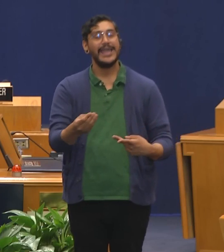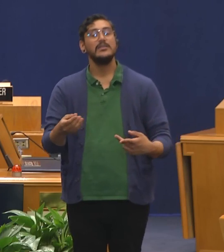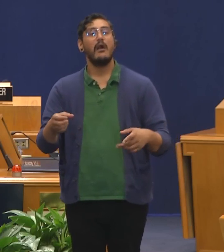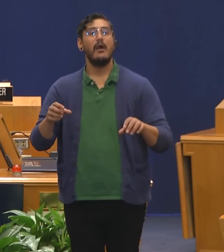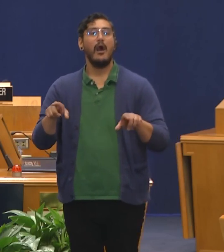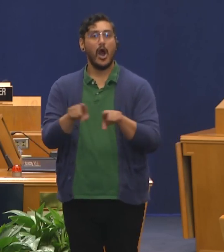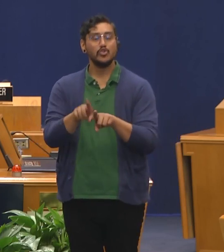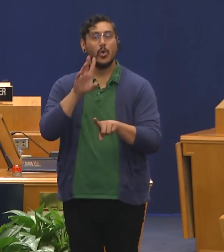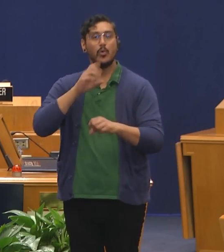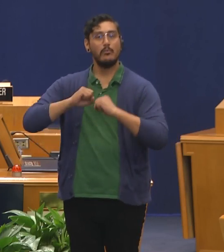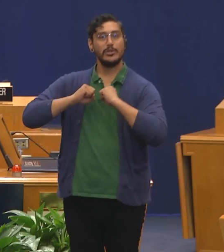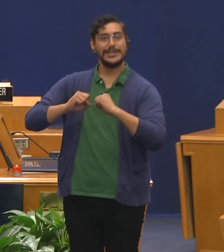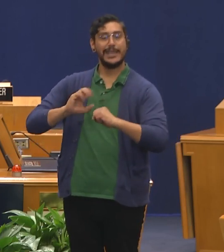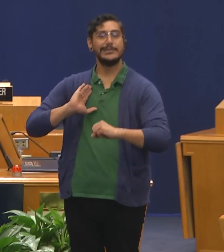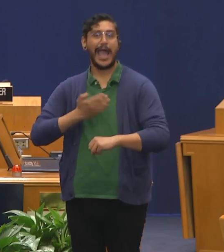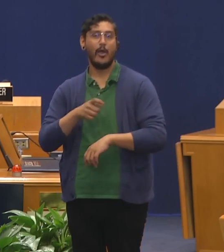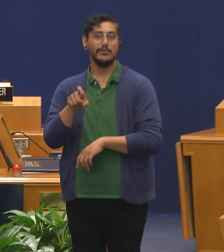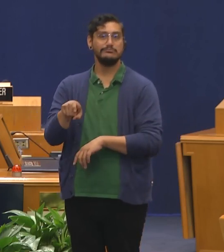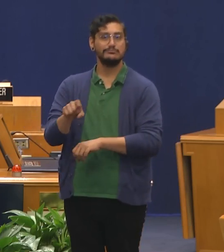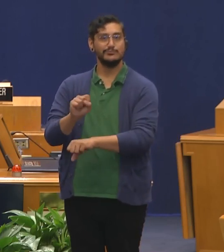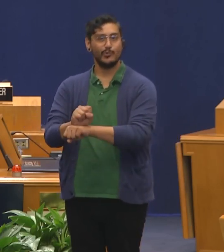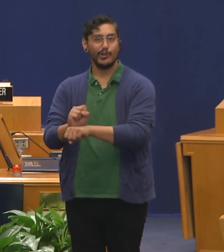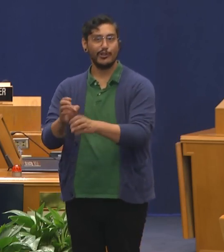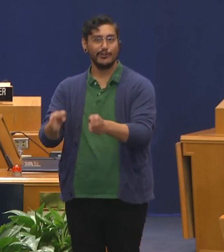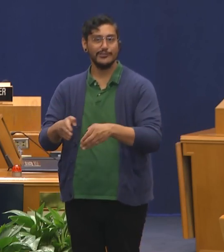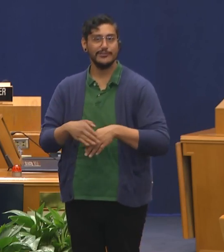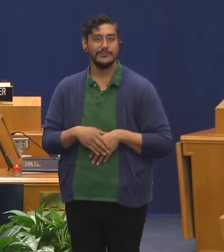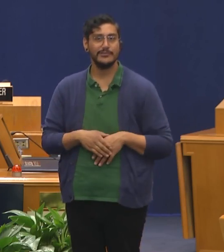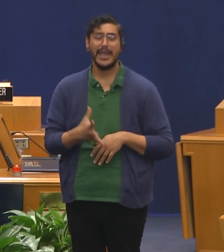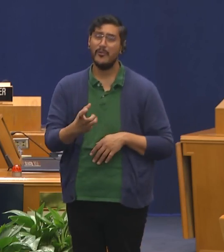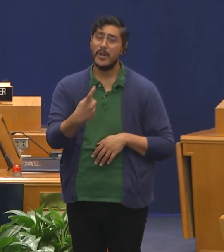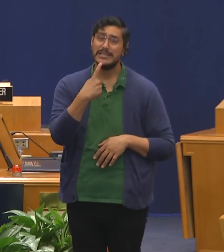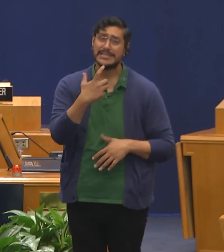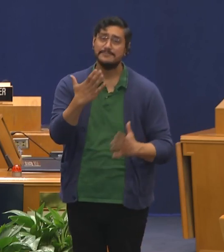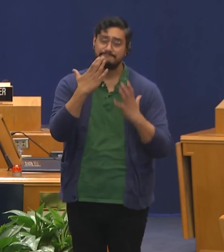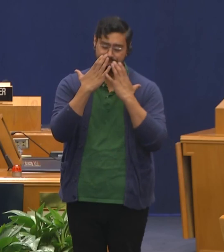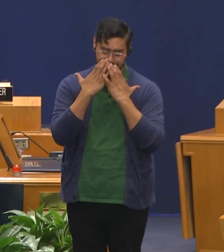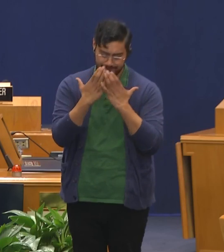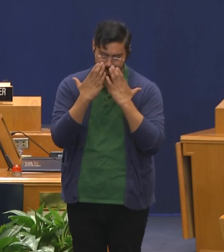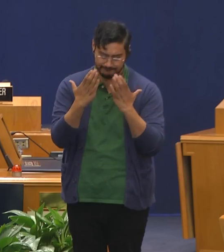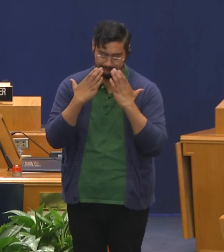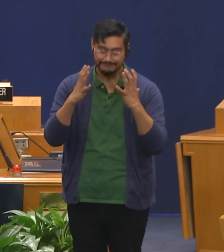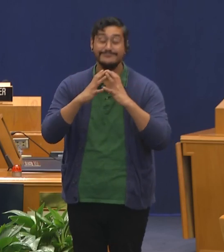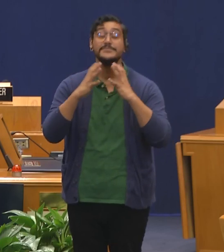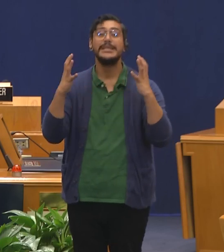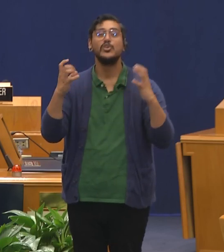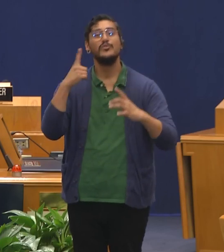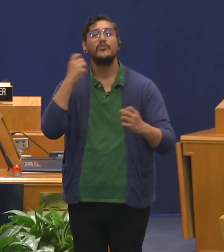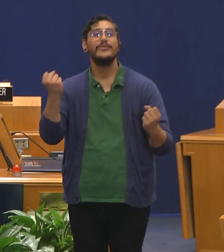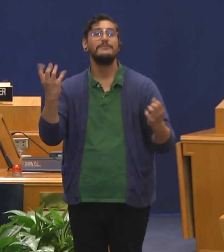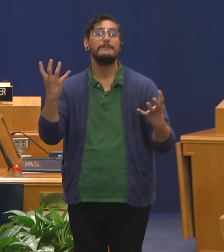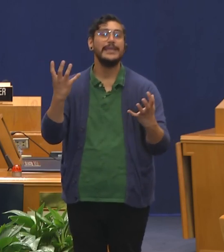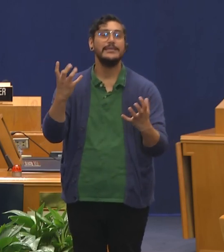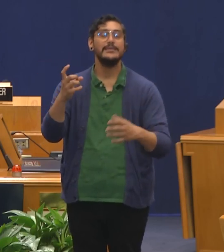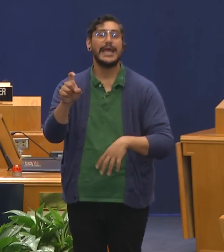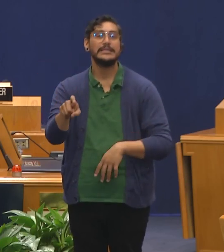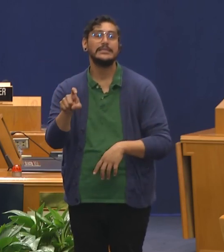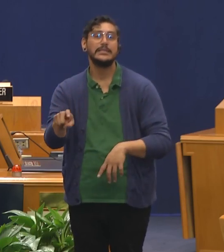trabajadores esenciales. Y solo quiero agradecer enormemente a nuestros muchos trabajadores esenciales.